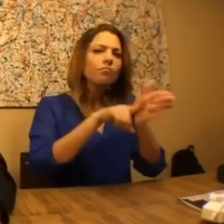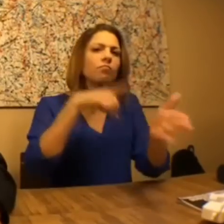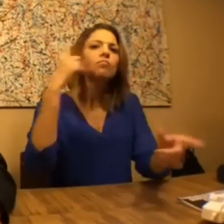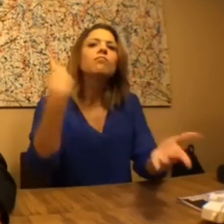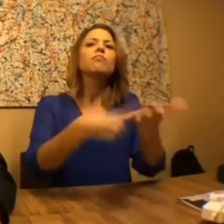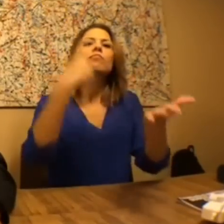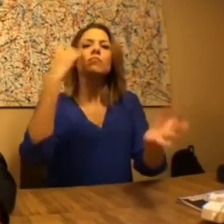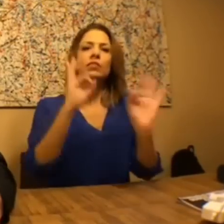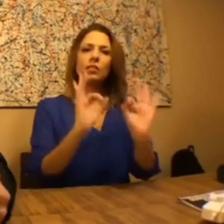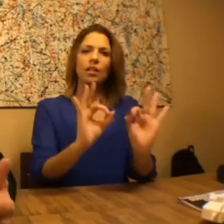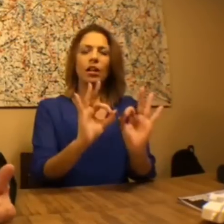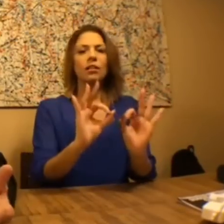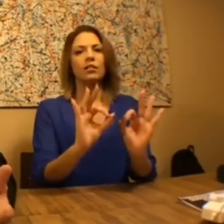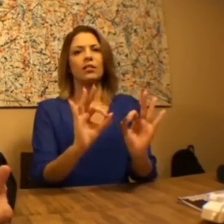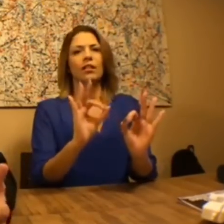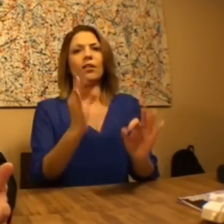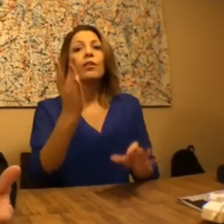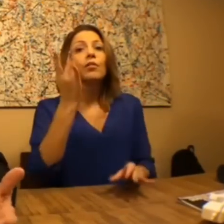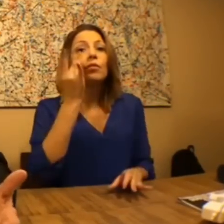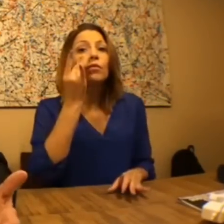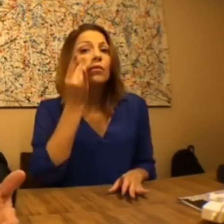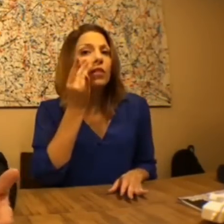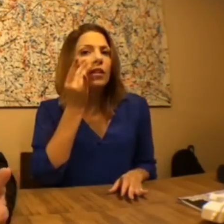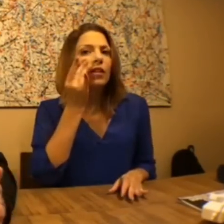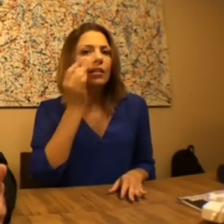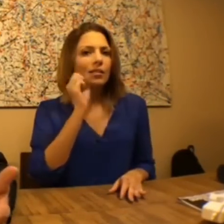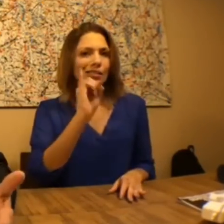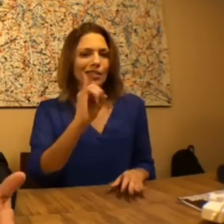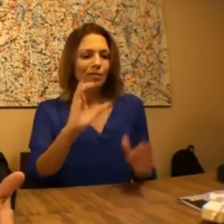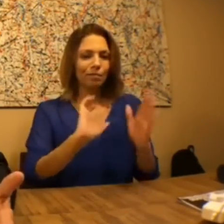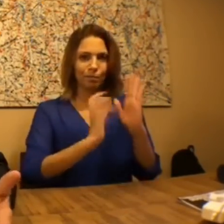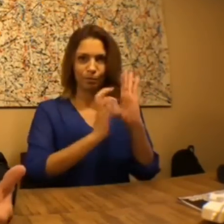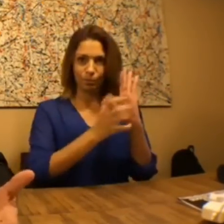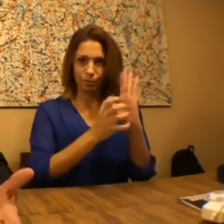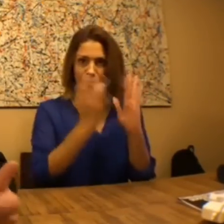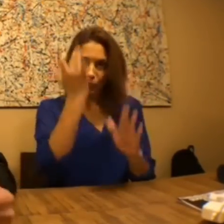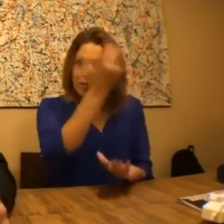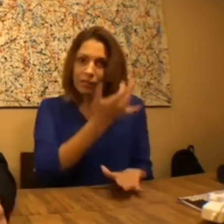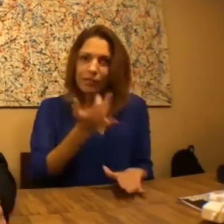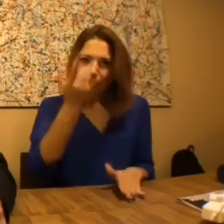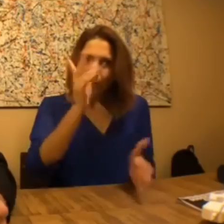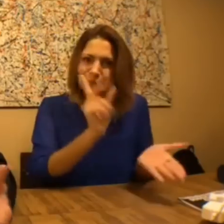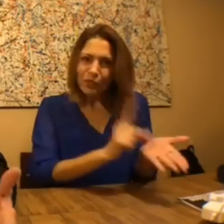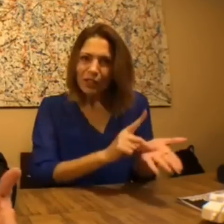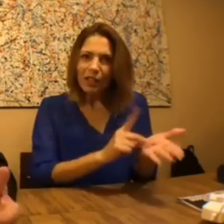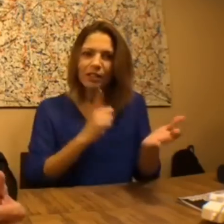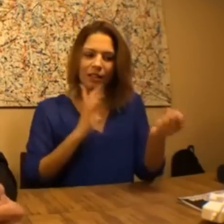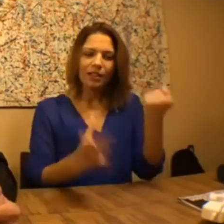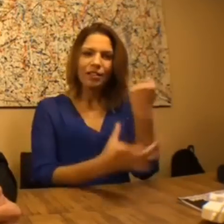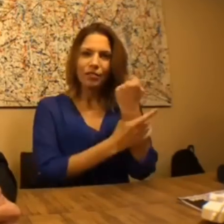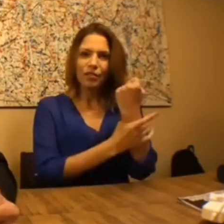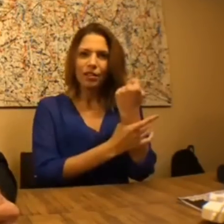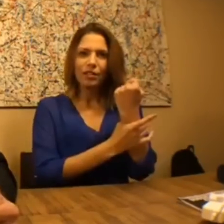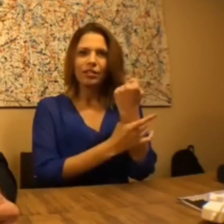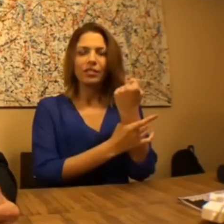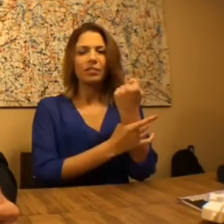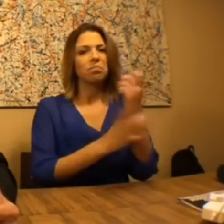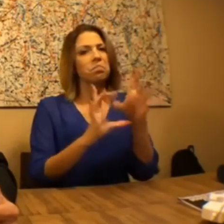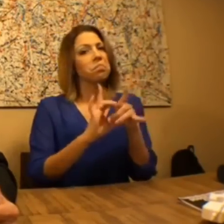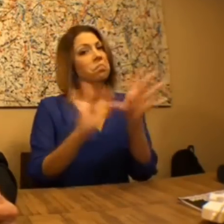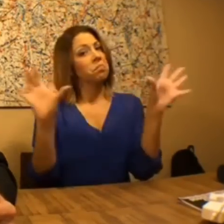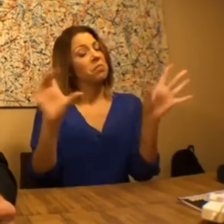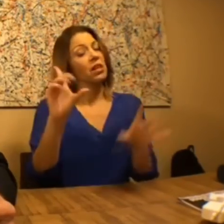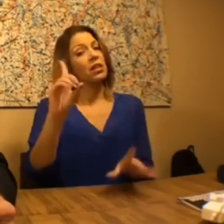confirmar a veracidade e ver se esse partido, se esse candidato defende realmente a democracia,